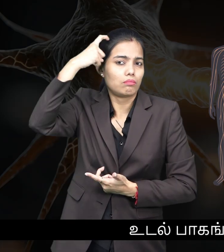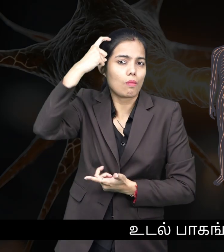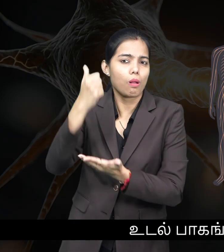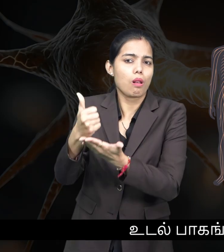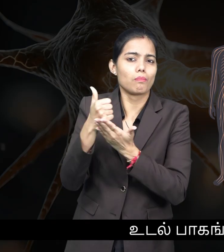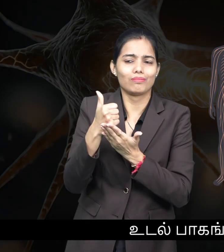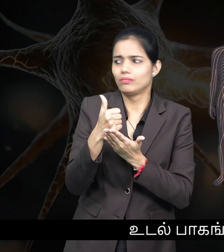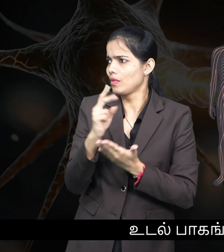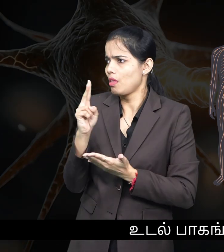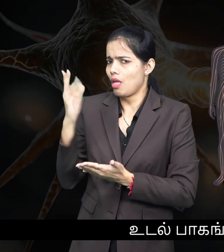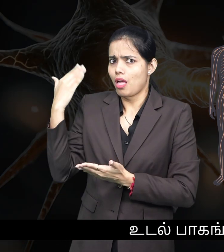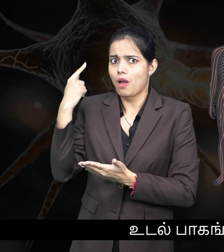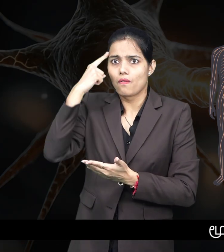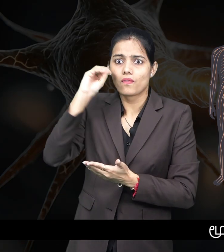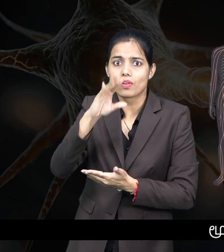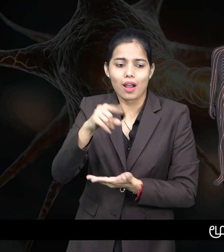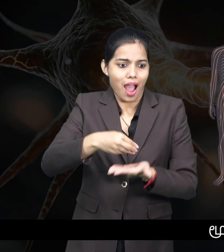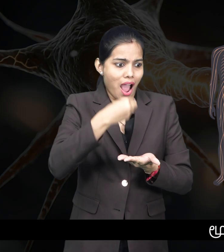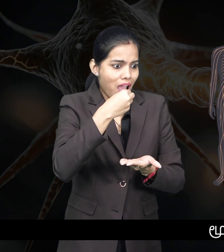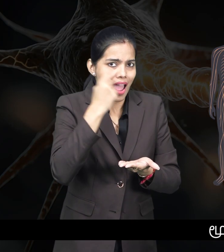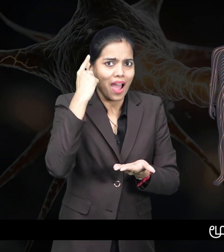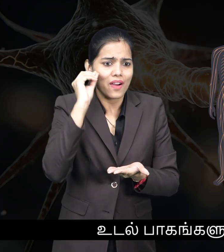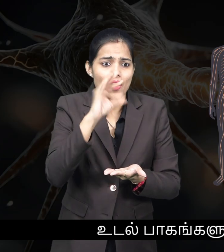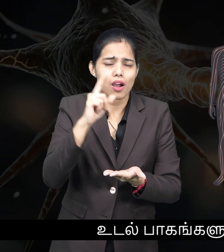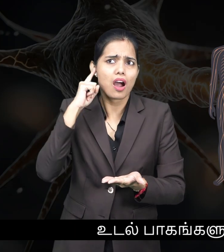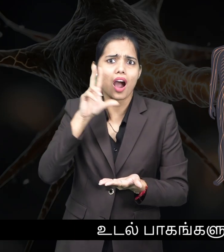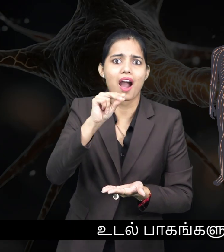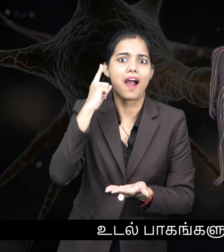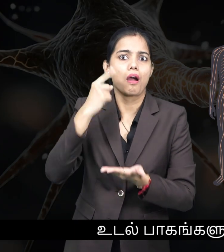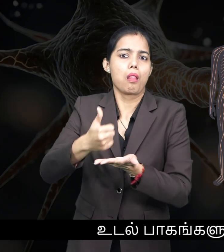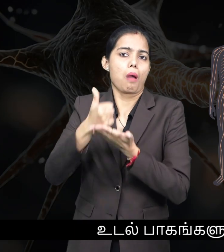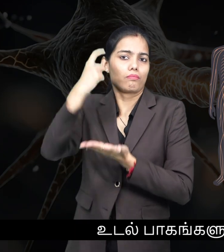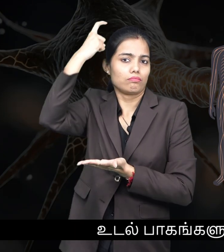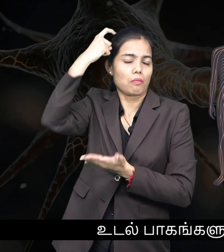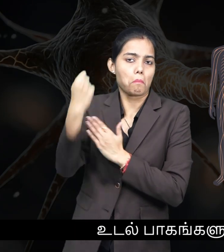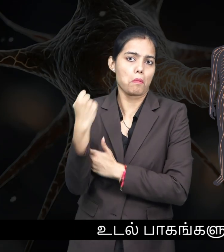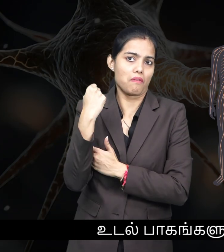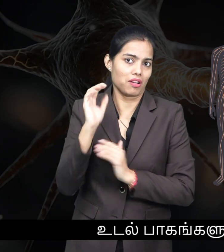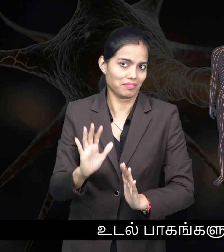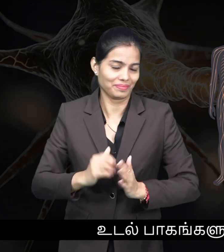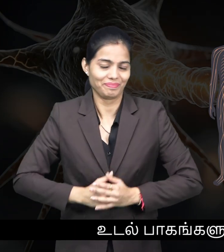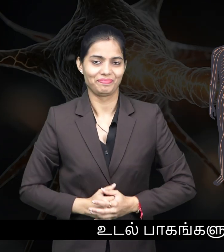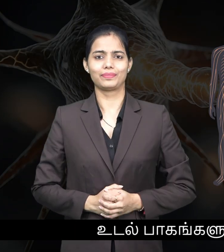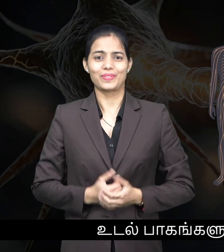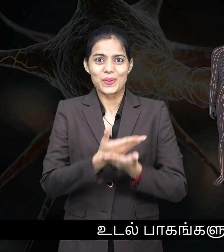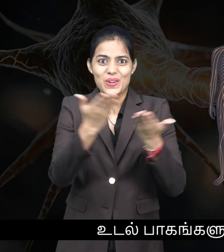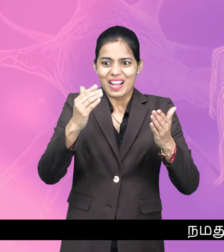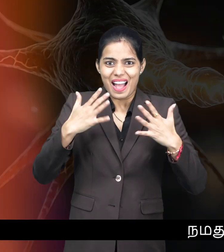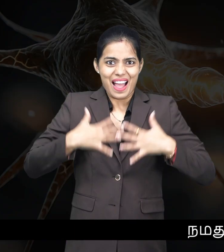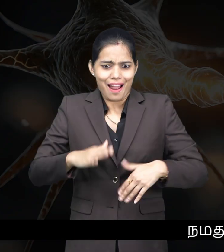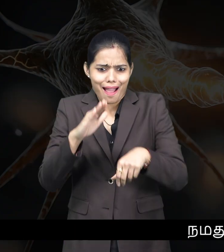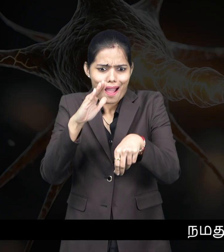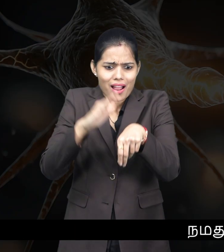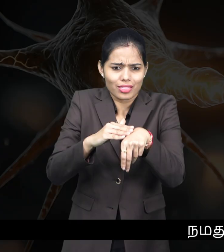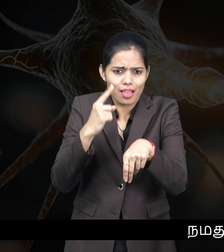பாகங்களில் இருந்து மூளைக்கும் மூளையில் இருந்து உடல் பாகங்களுக்கும் எடுத்துச் செல்கின்றன.